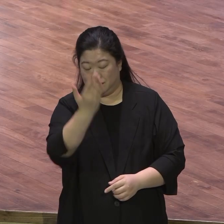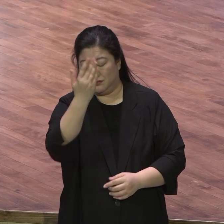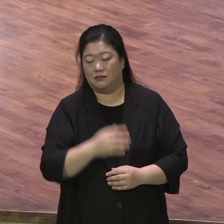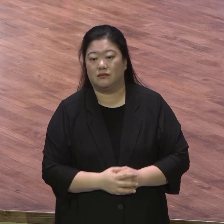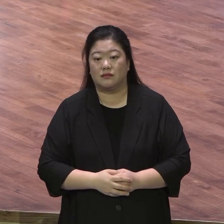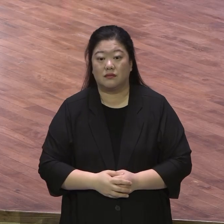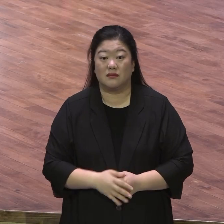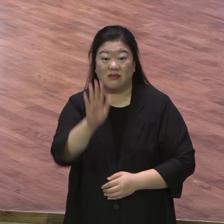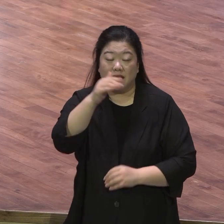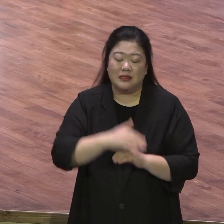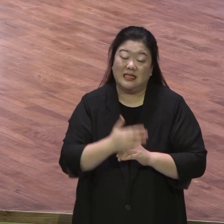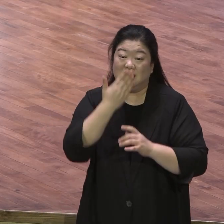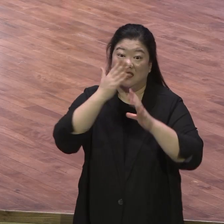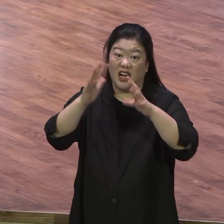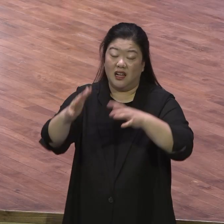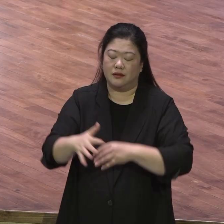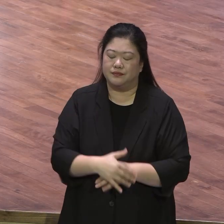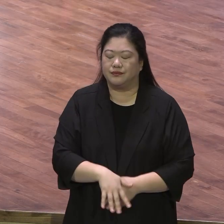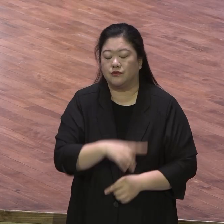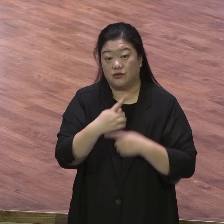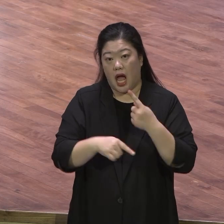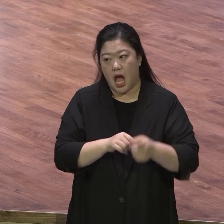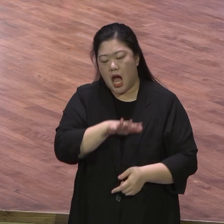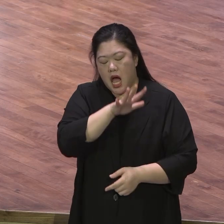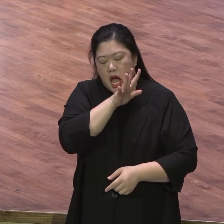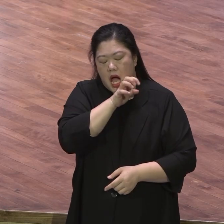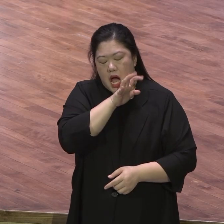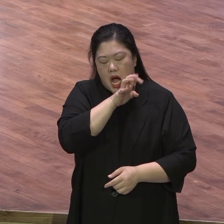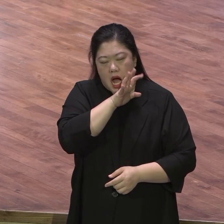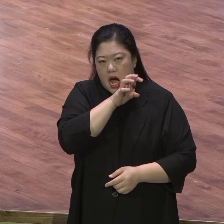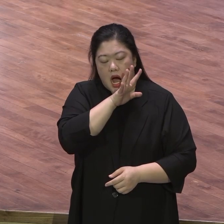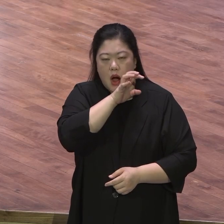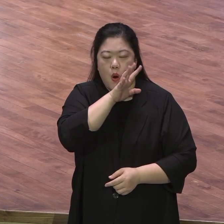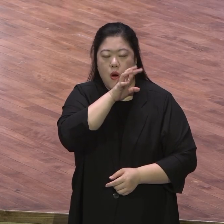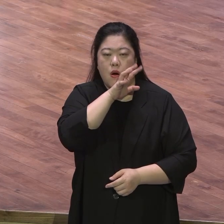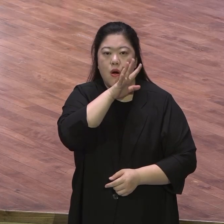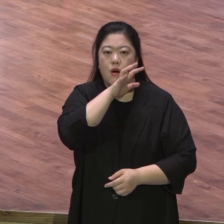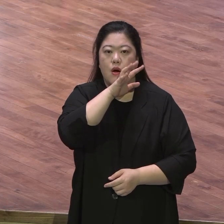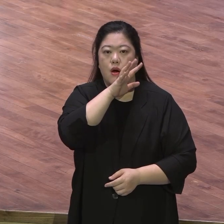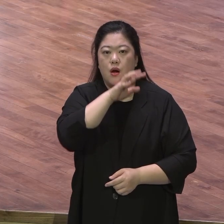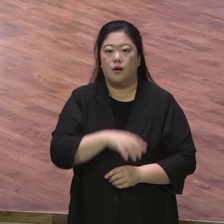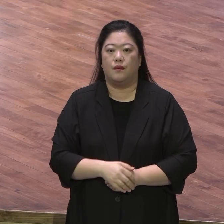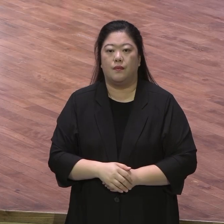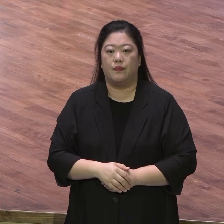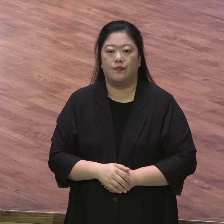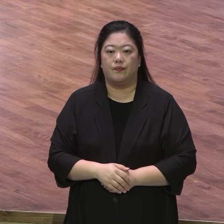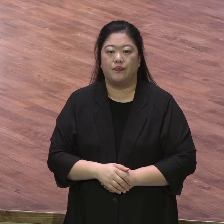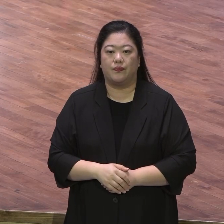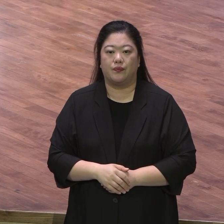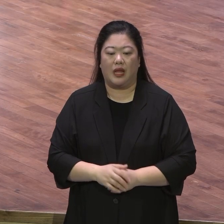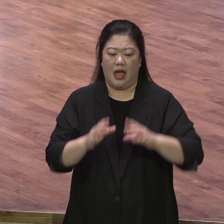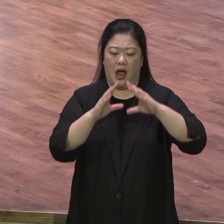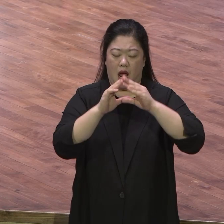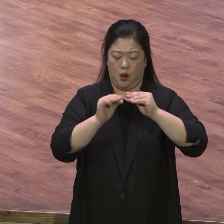했던지 이스라엘 사람들이 그렇게 하나님의 언어를 잃고 주력을 해서